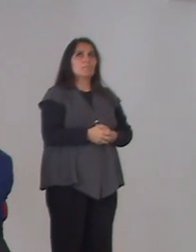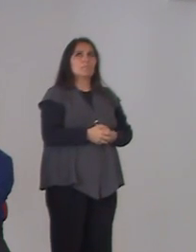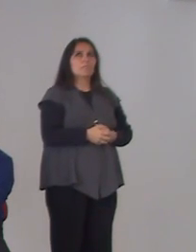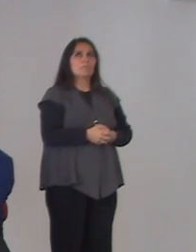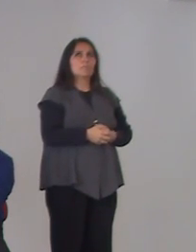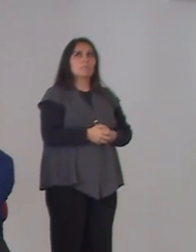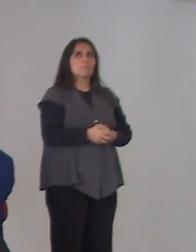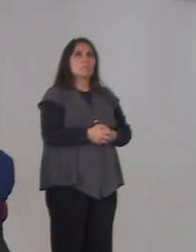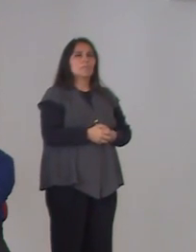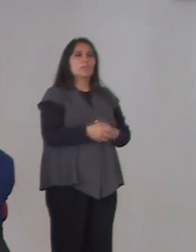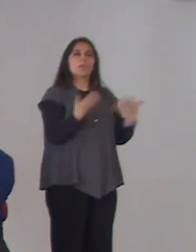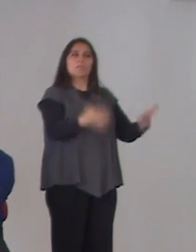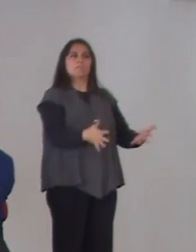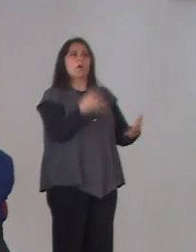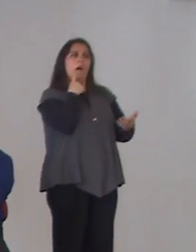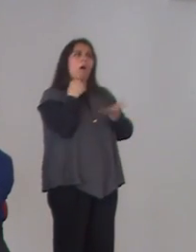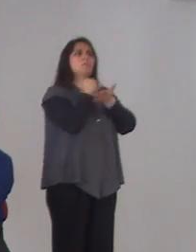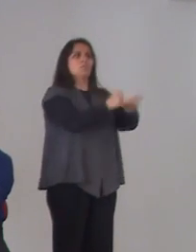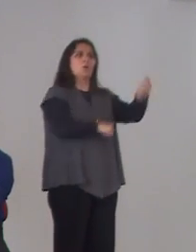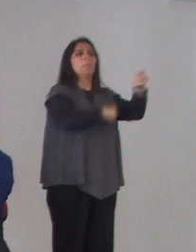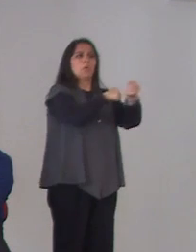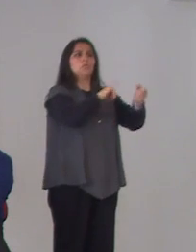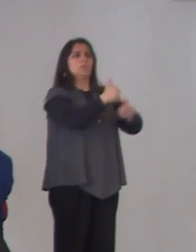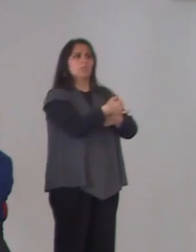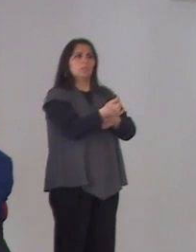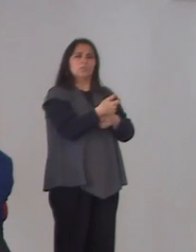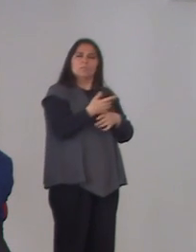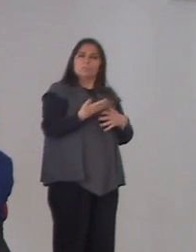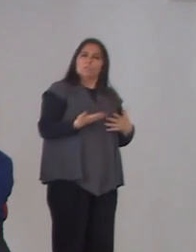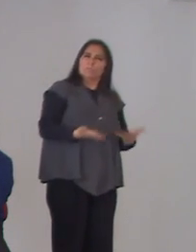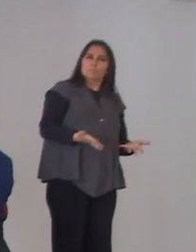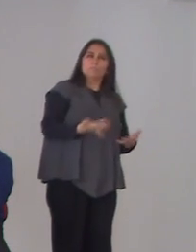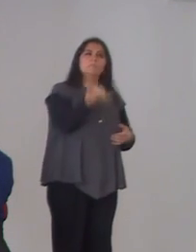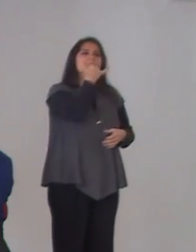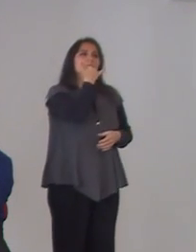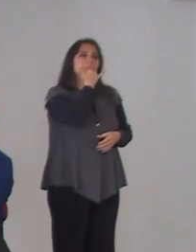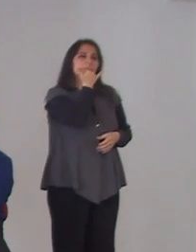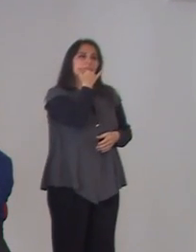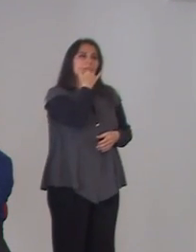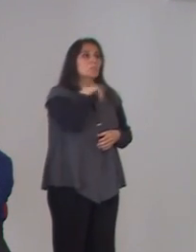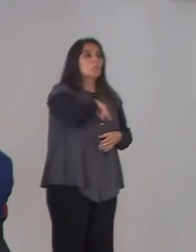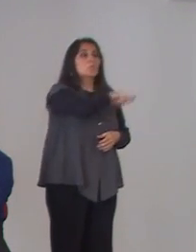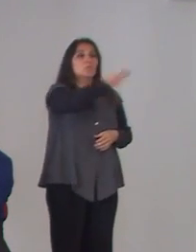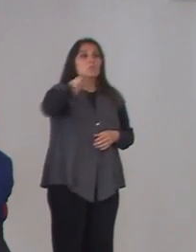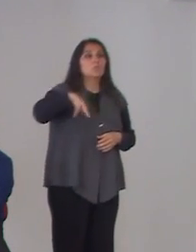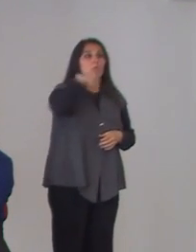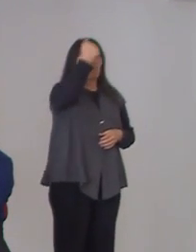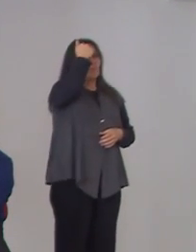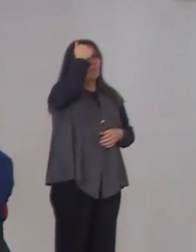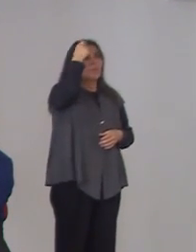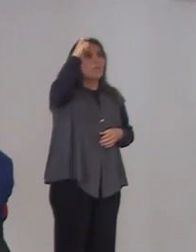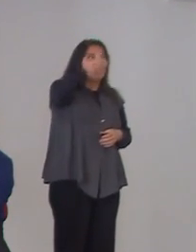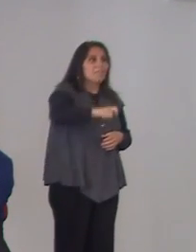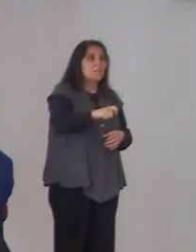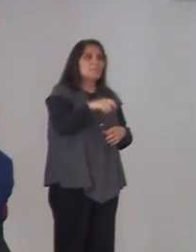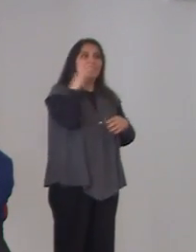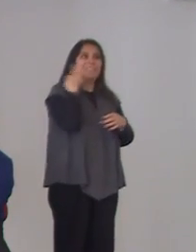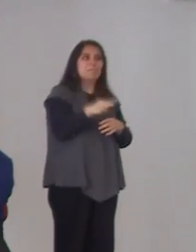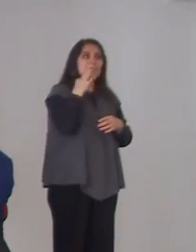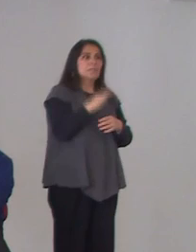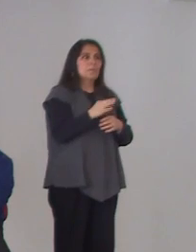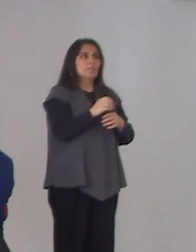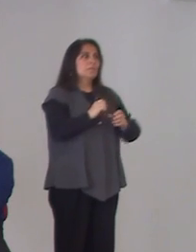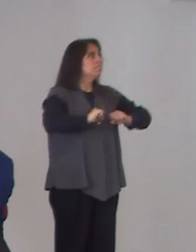en el ambiente? Los profesores tendríamos que estar movilizándonos